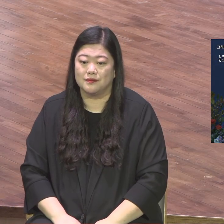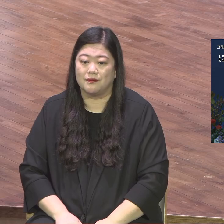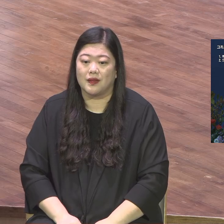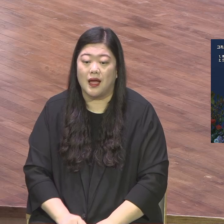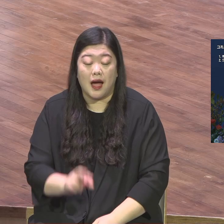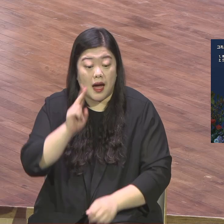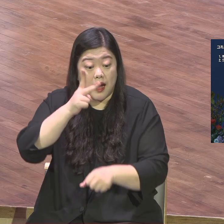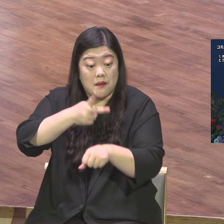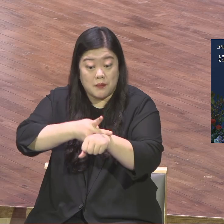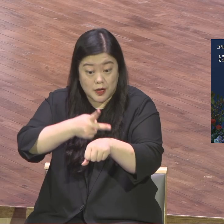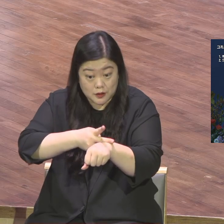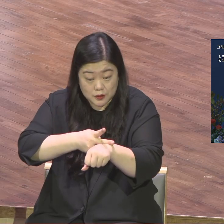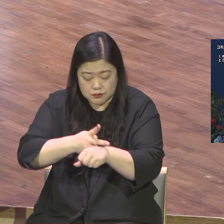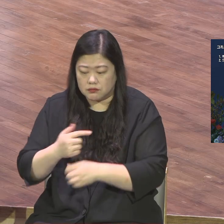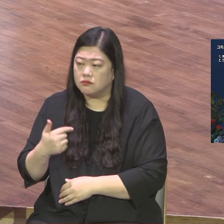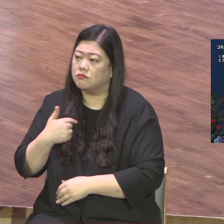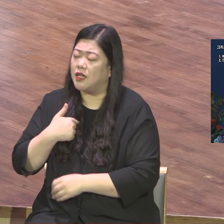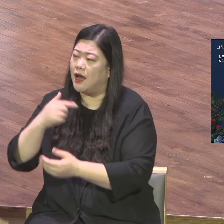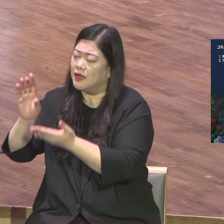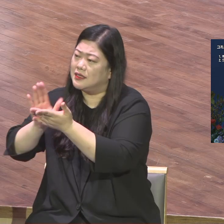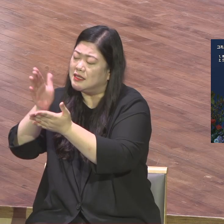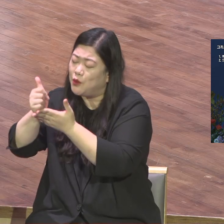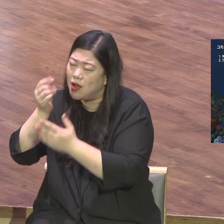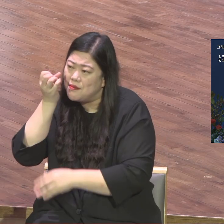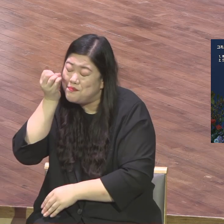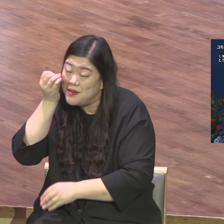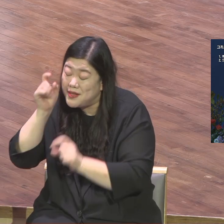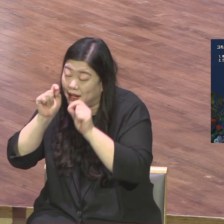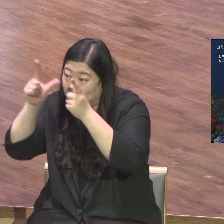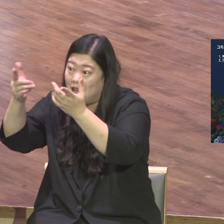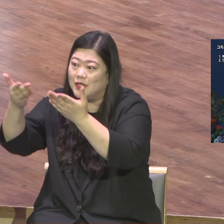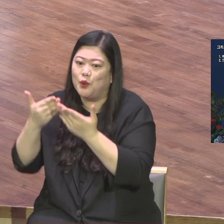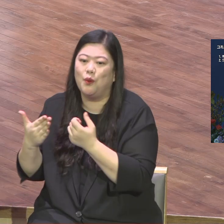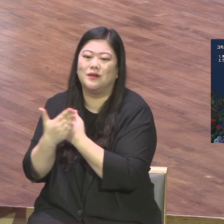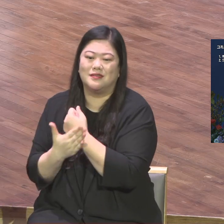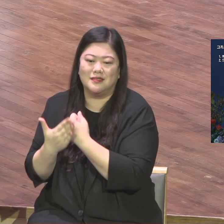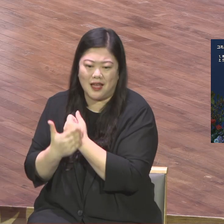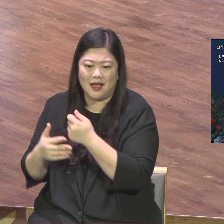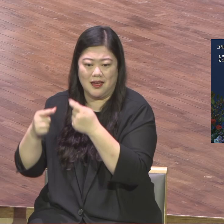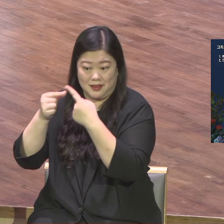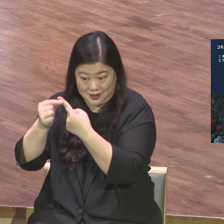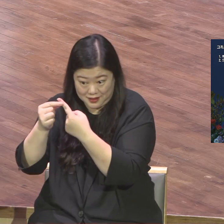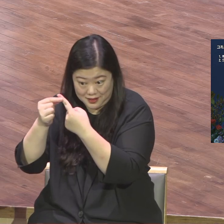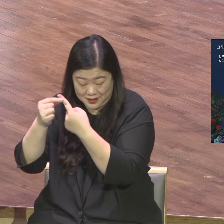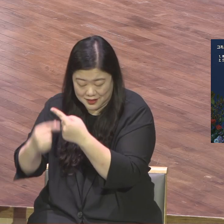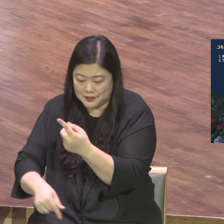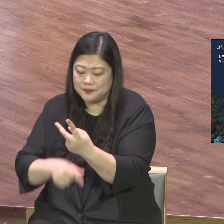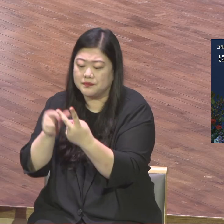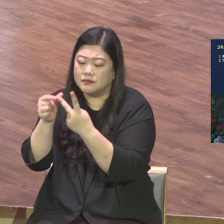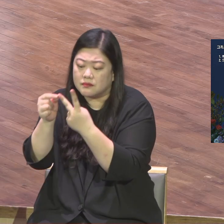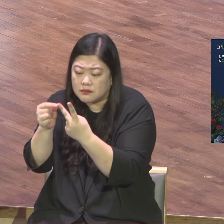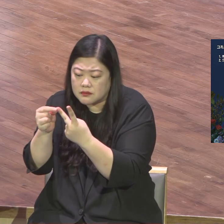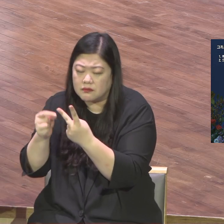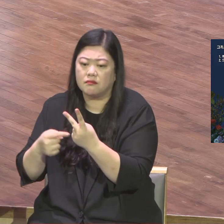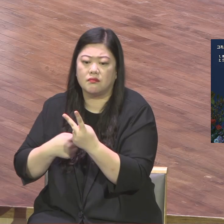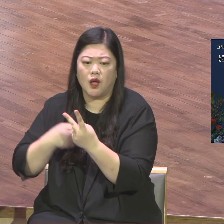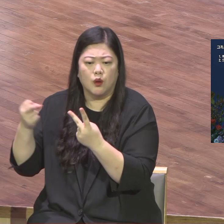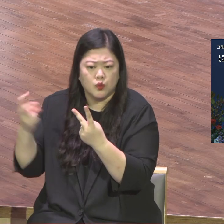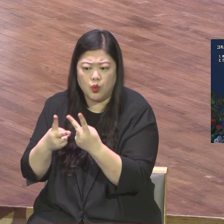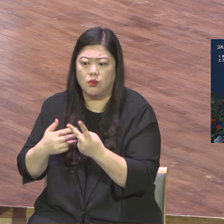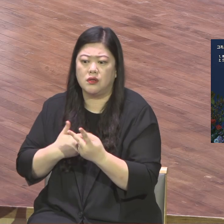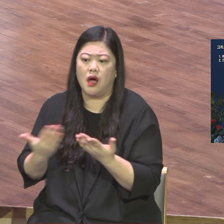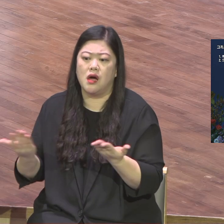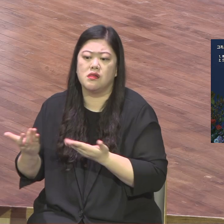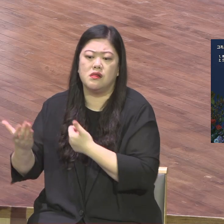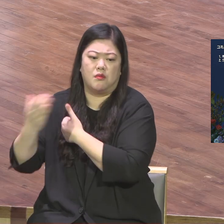하나님께서 그리스도의 비밀을 깨닫게 하신 것만으로도 감사한데 이제는 부족한 자신에게 그리스도의